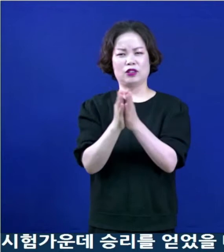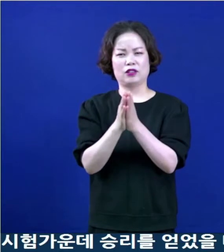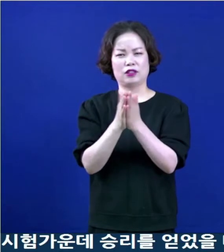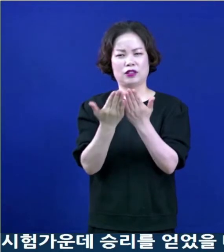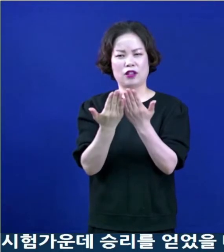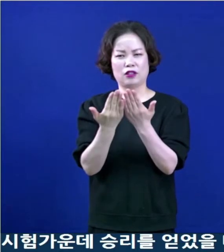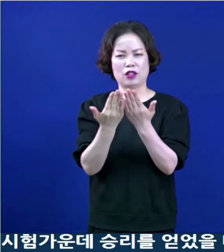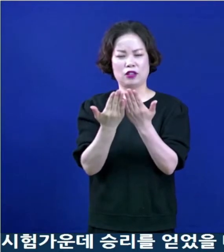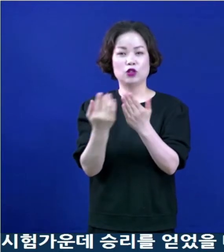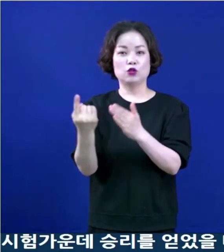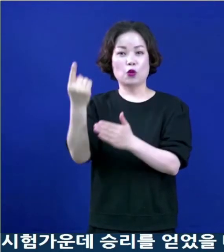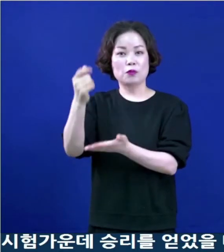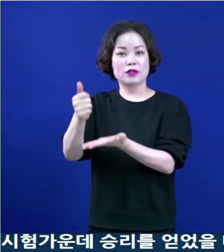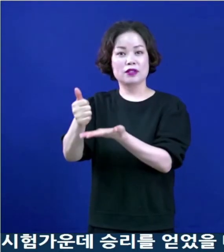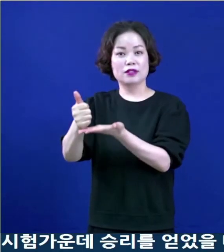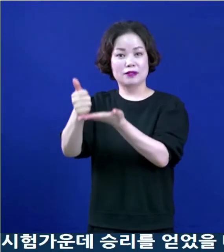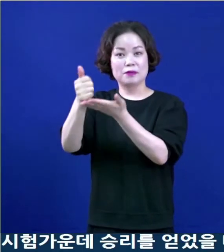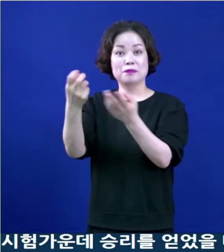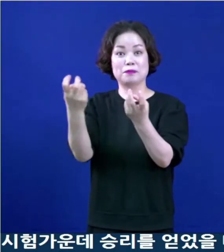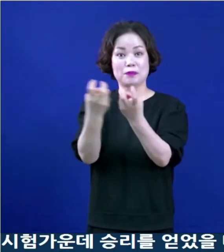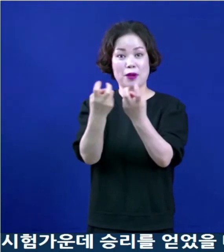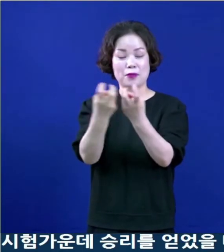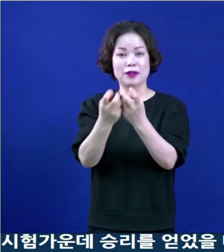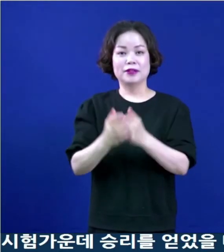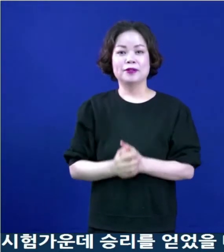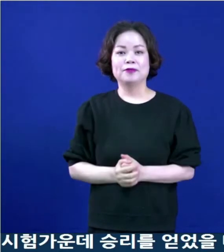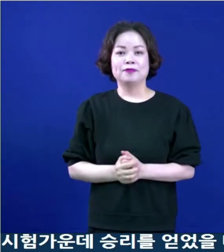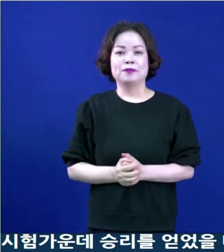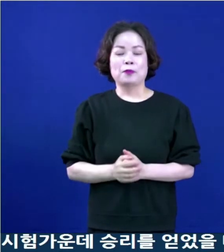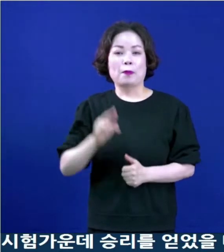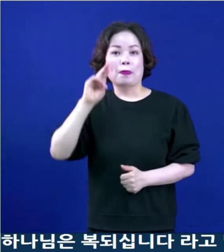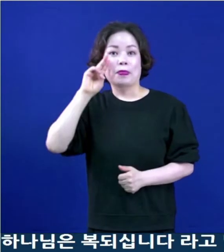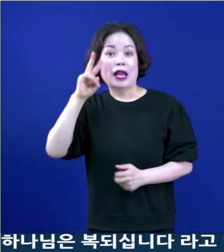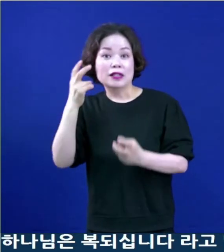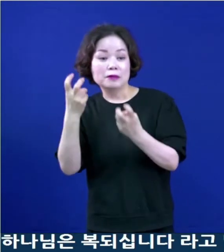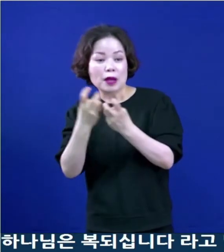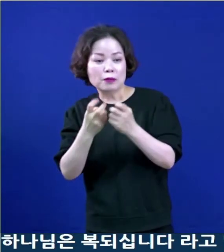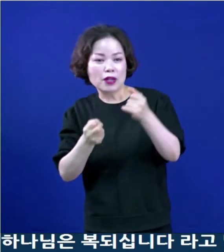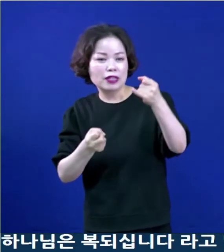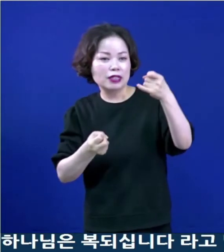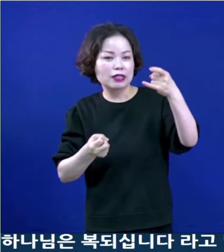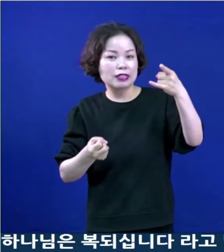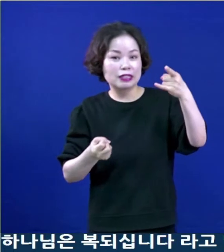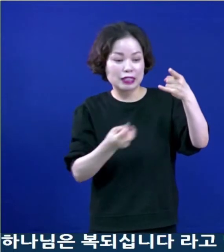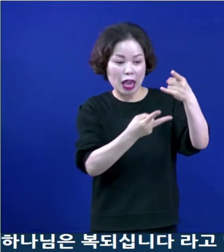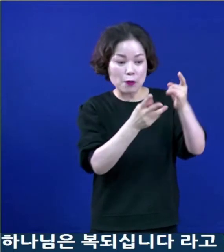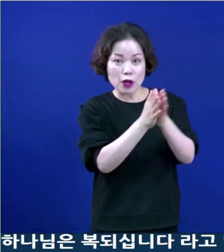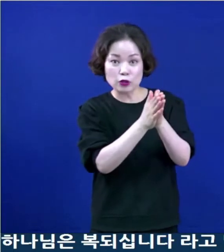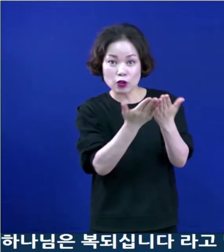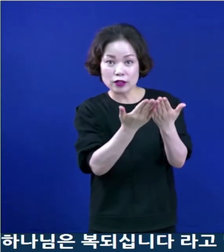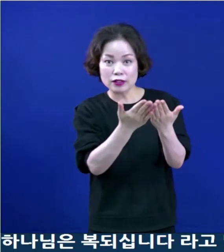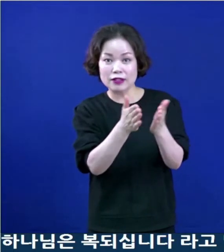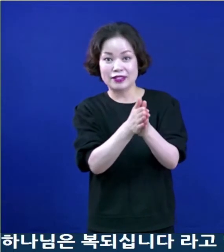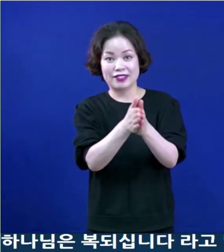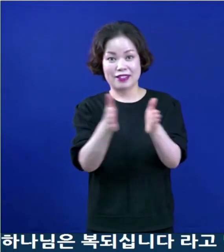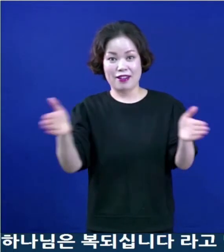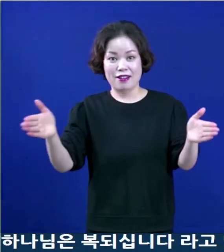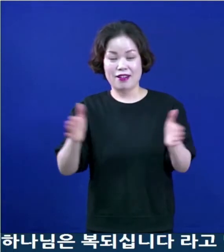높이는 방법이었다는 것이죠. 바울이 그 방법을 에베소서의 시작에서 사용하고 있는